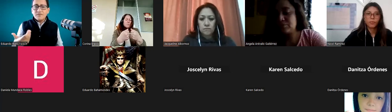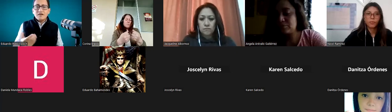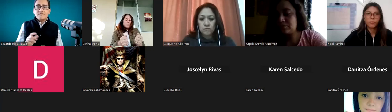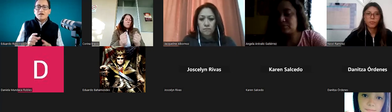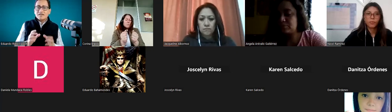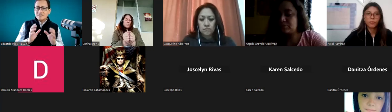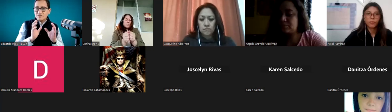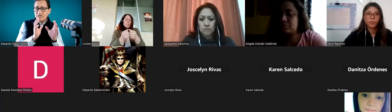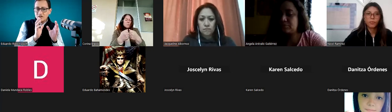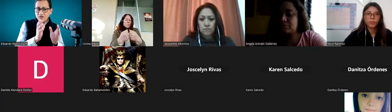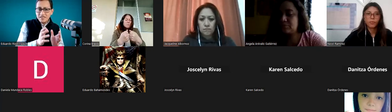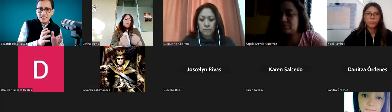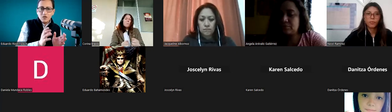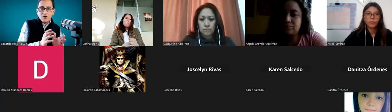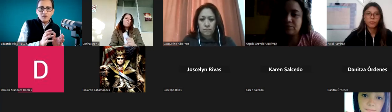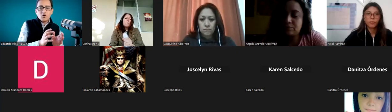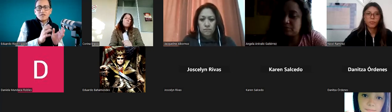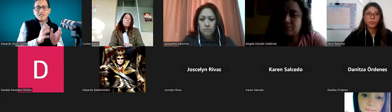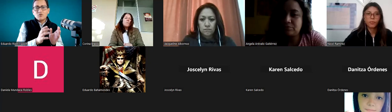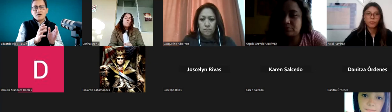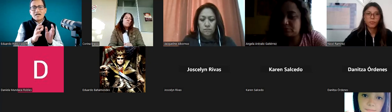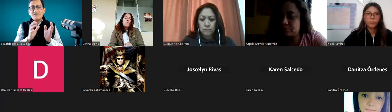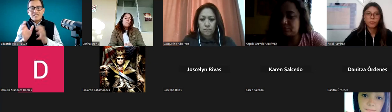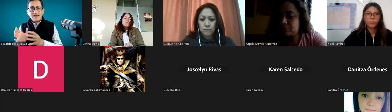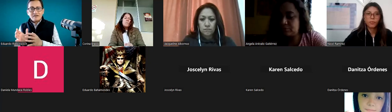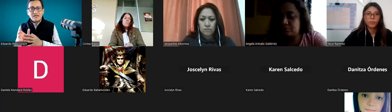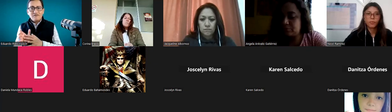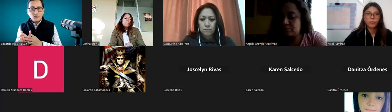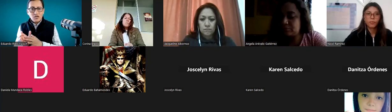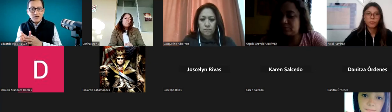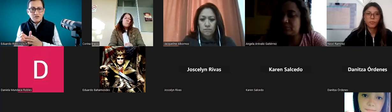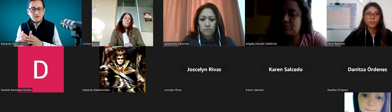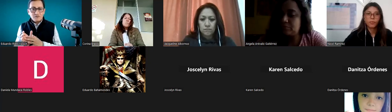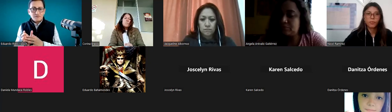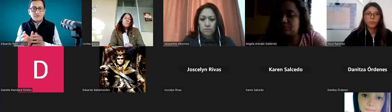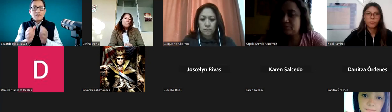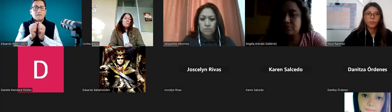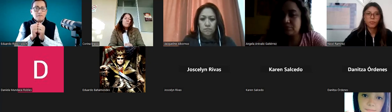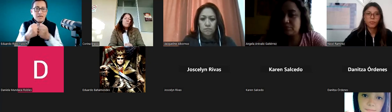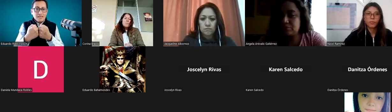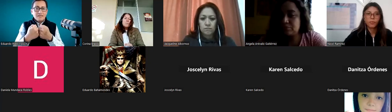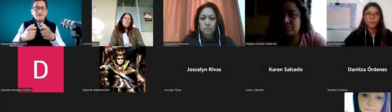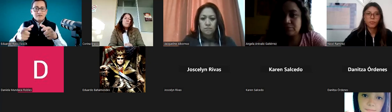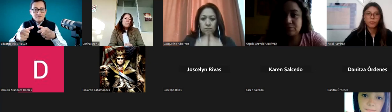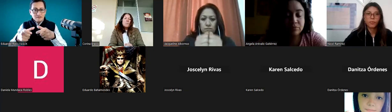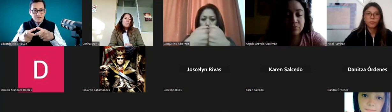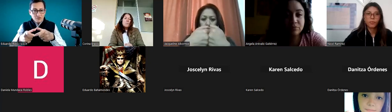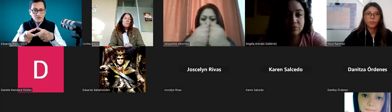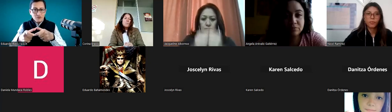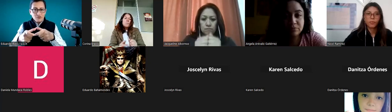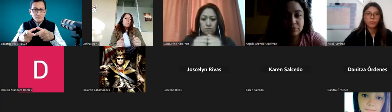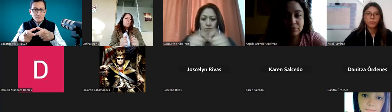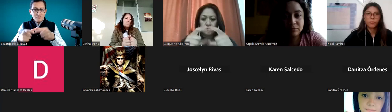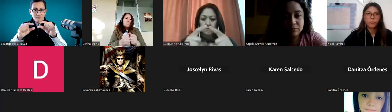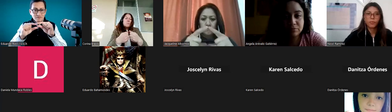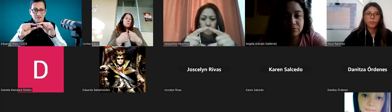oficial, decimos la seña oficial y luego comenzamos a graficar la forma del objeto. Pan